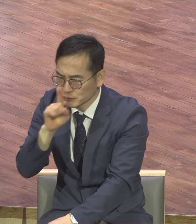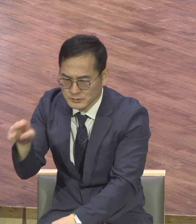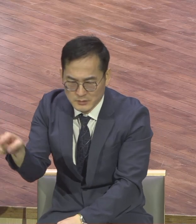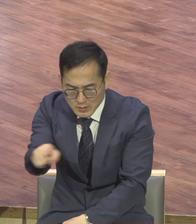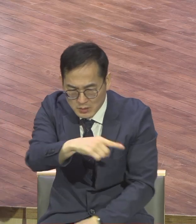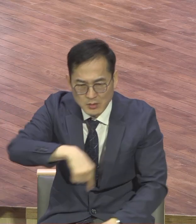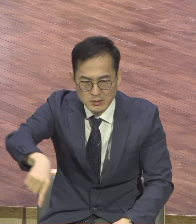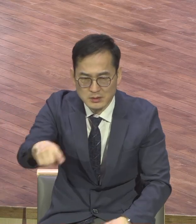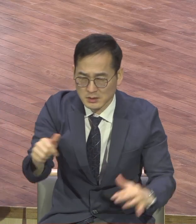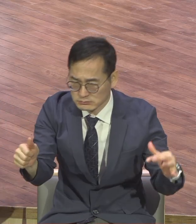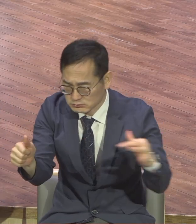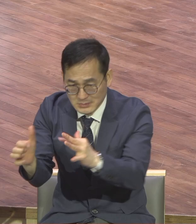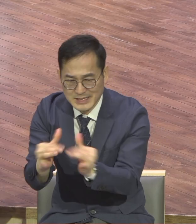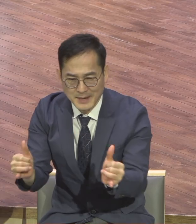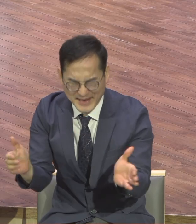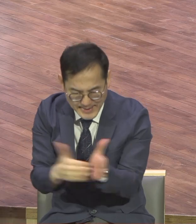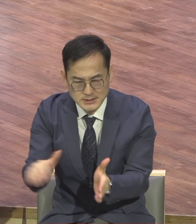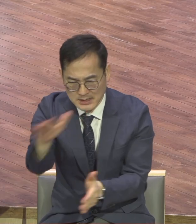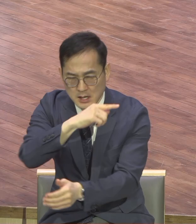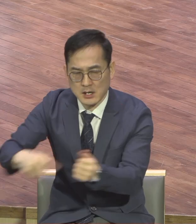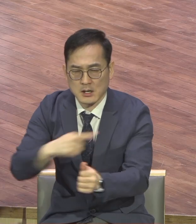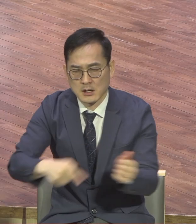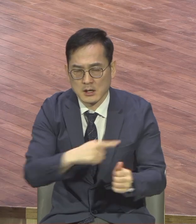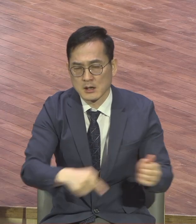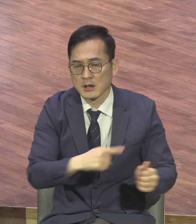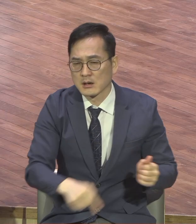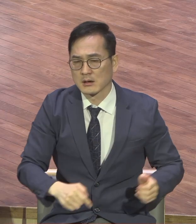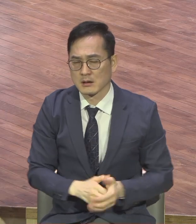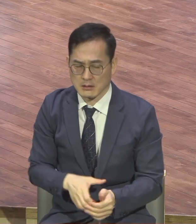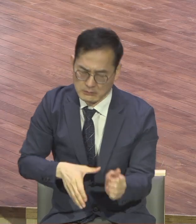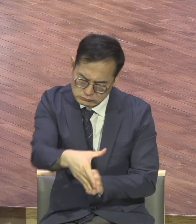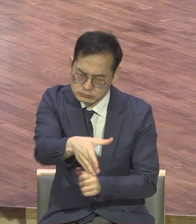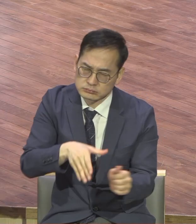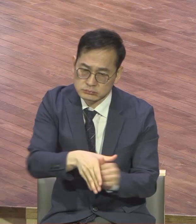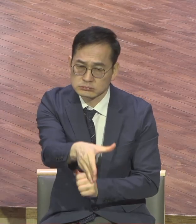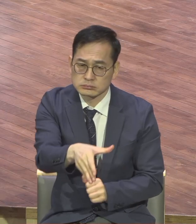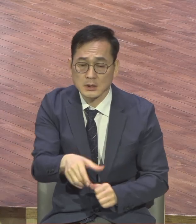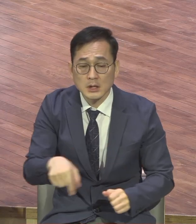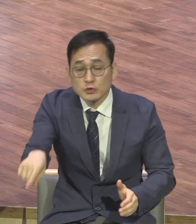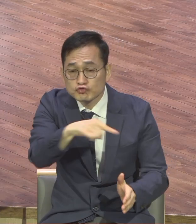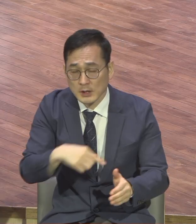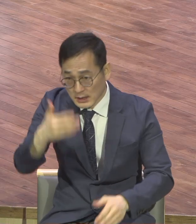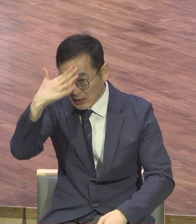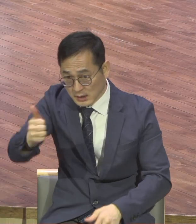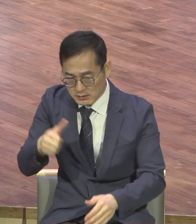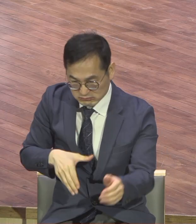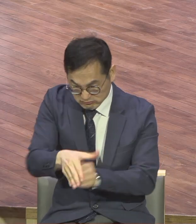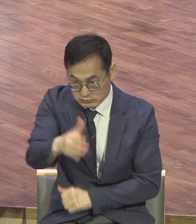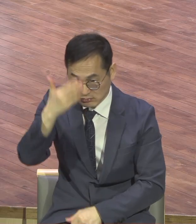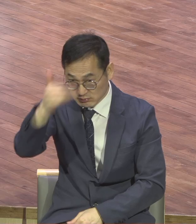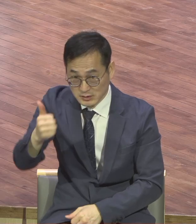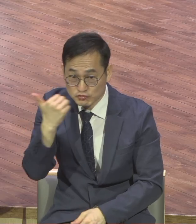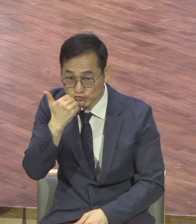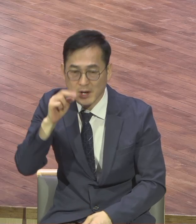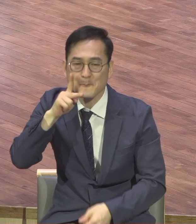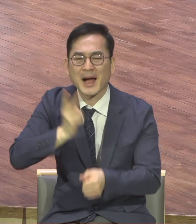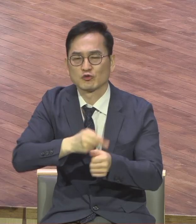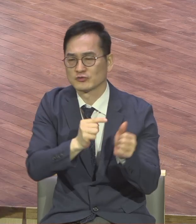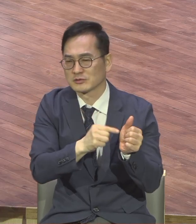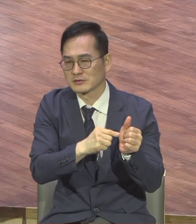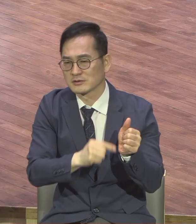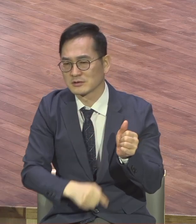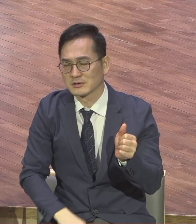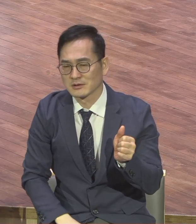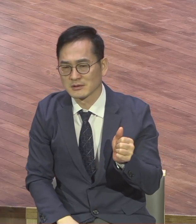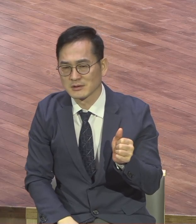누구보다도 앞장서서 하던 박해자였어. 이 사도 바울이. 그런데 유대교의 골수분자여 핍박자였던